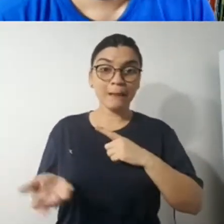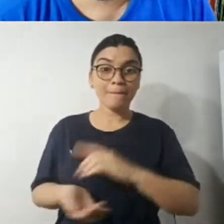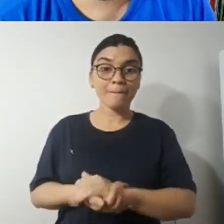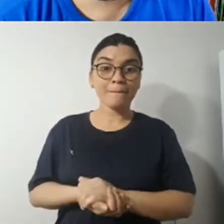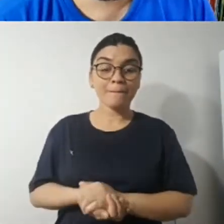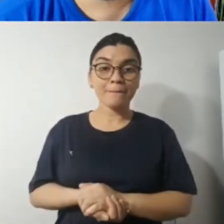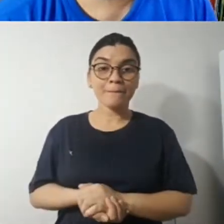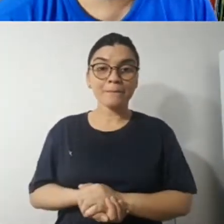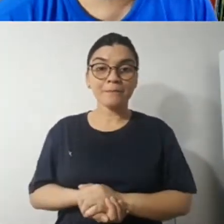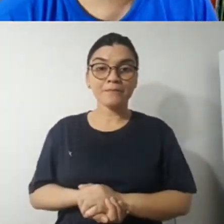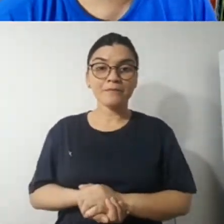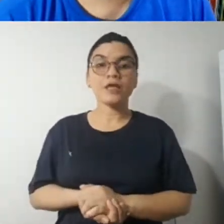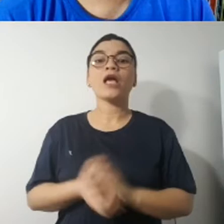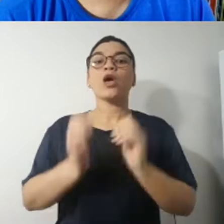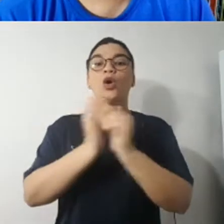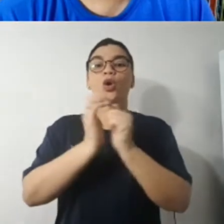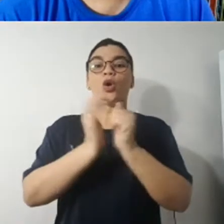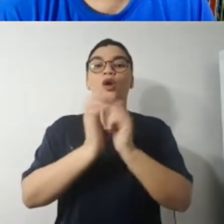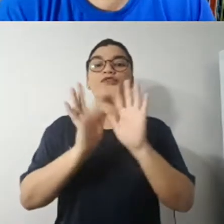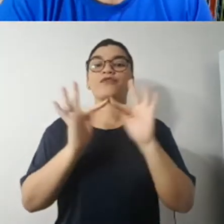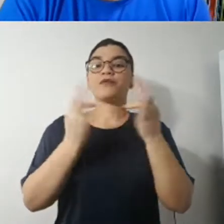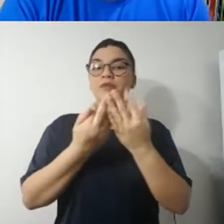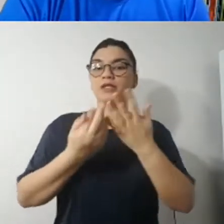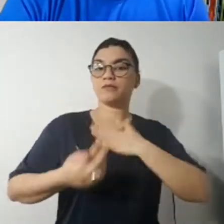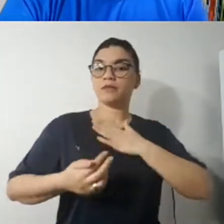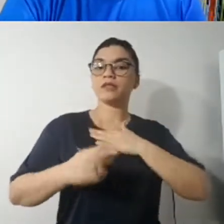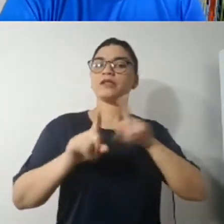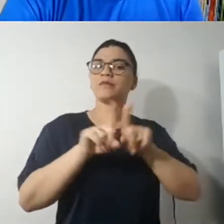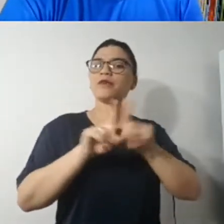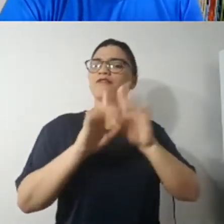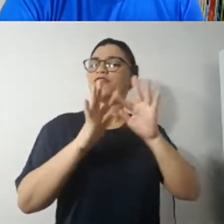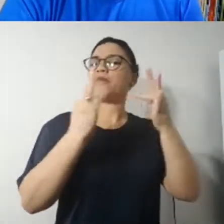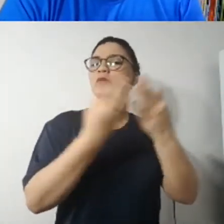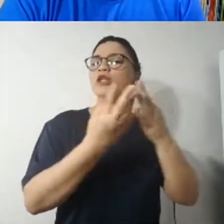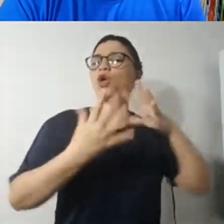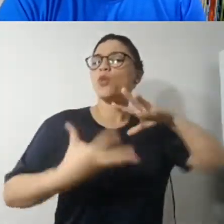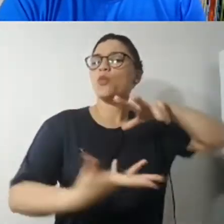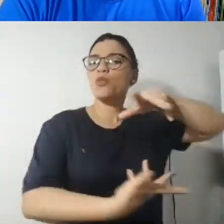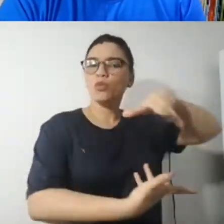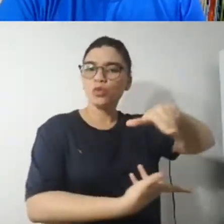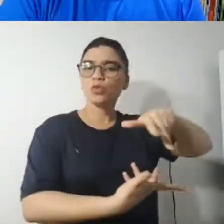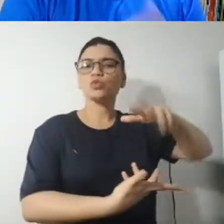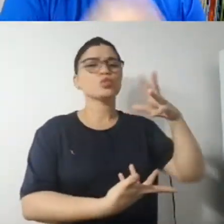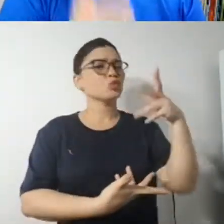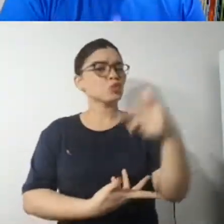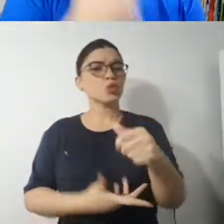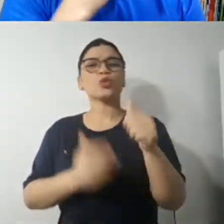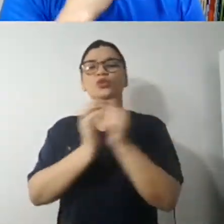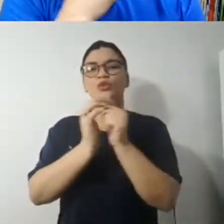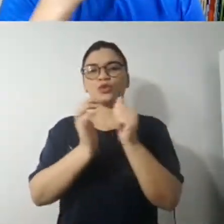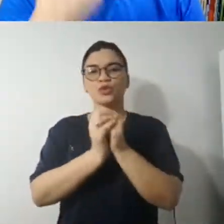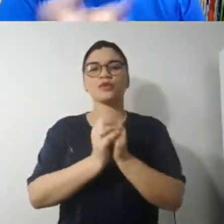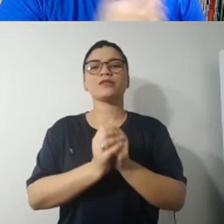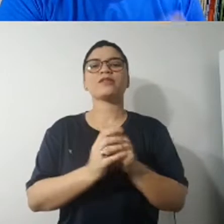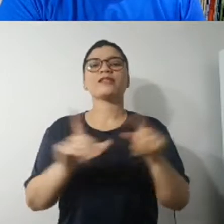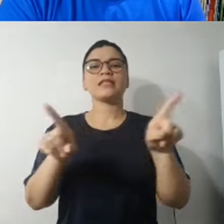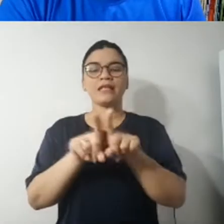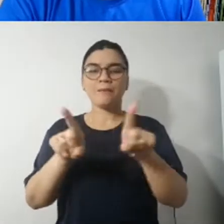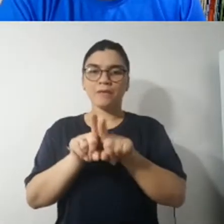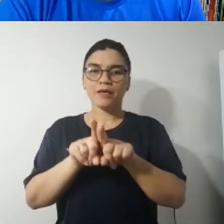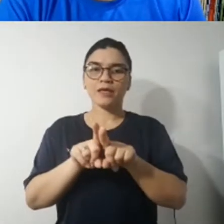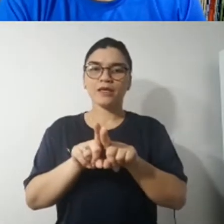Ore por minha família e todas as famílias do mundo. Amém, Joana. Deus abençoe. Vamos orar sim. Né? Pelo tio de Ruth,